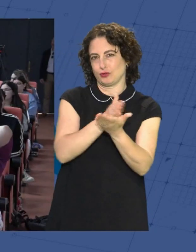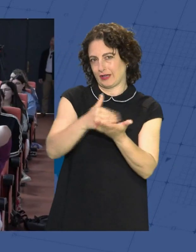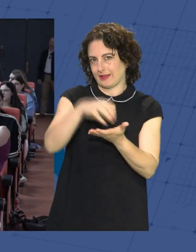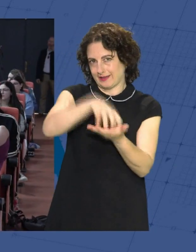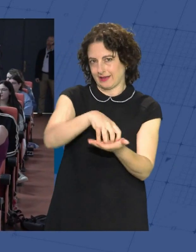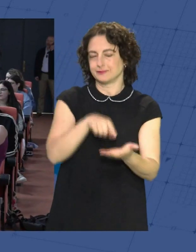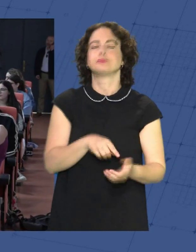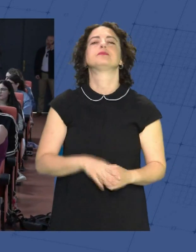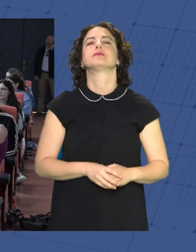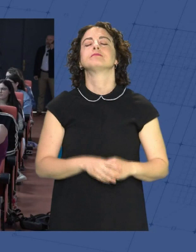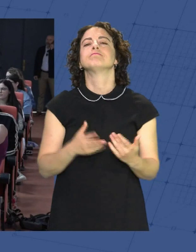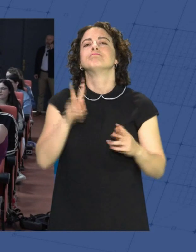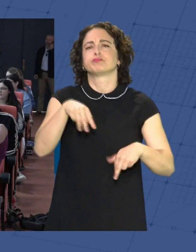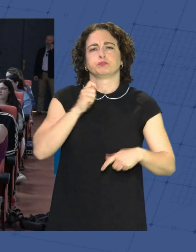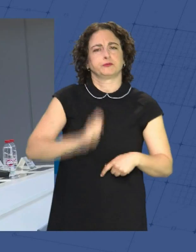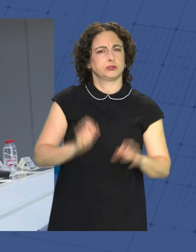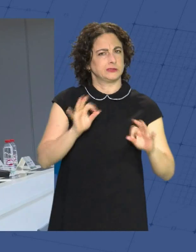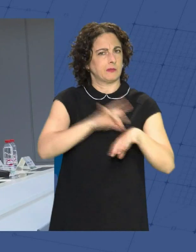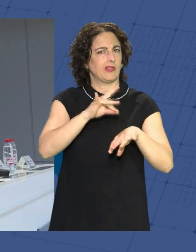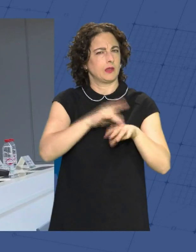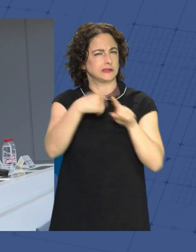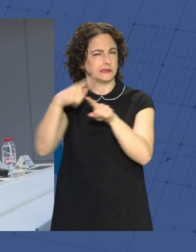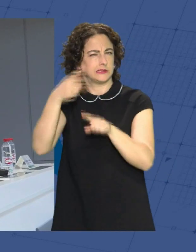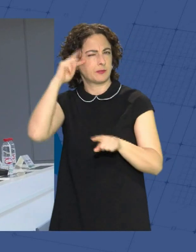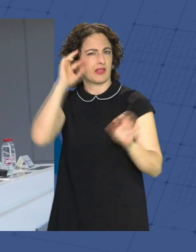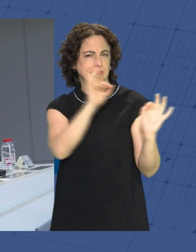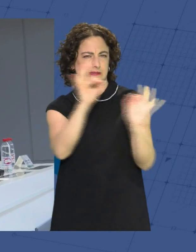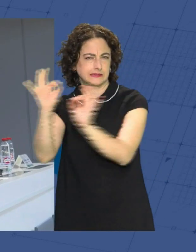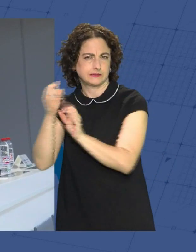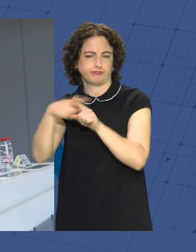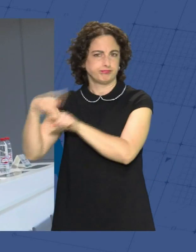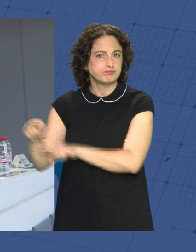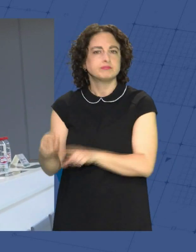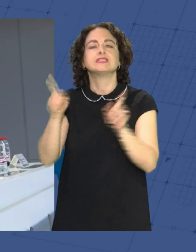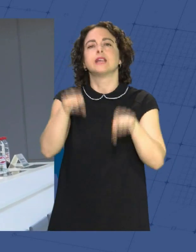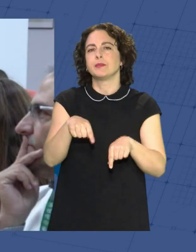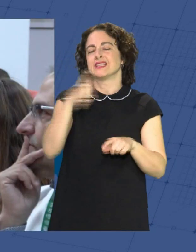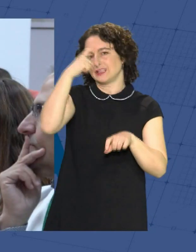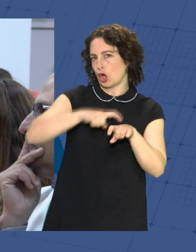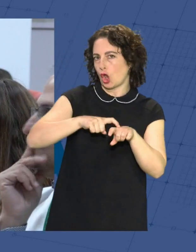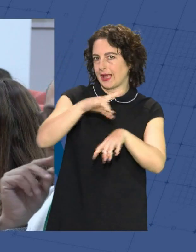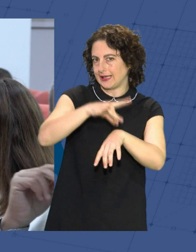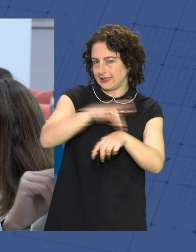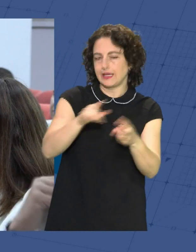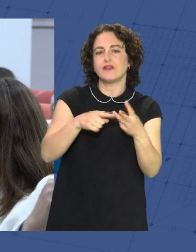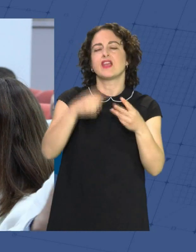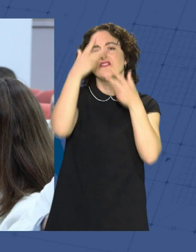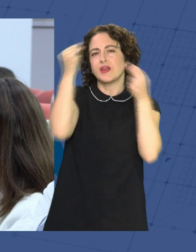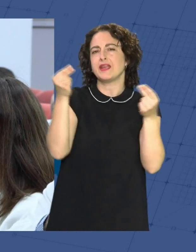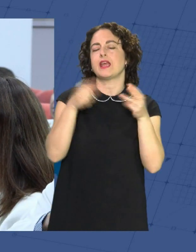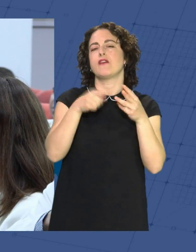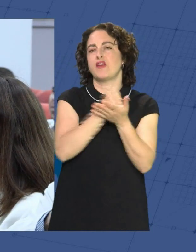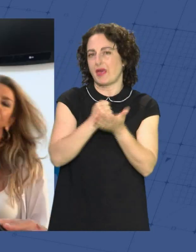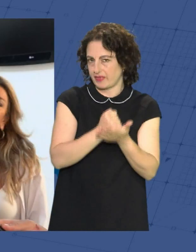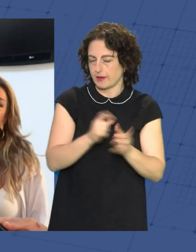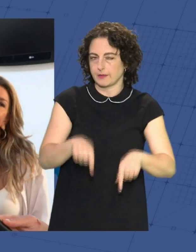Torrecárdenas. Son profesionales médicos de diferentes especialidades, pero también de psicología clínica, enfermería o farmacia.